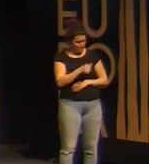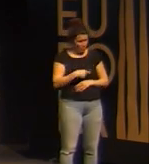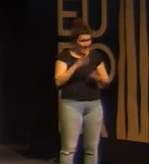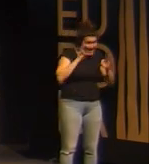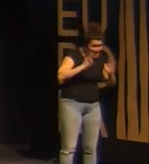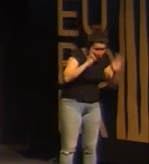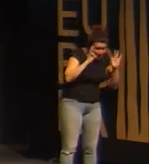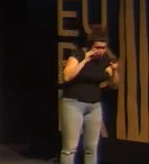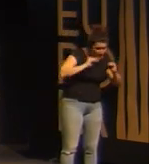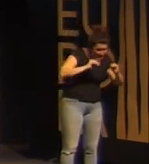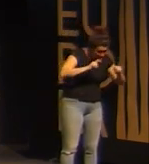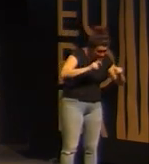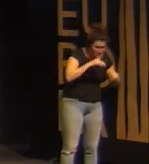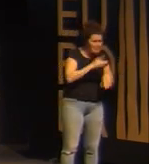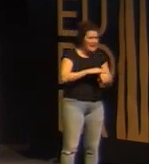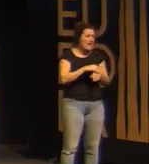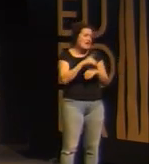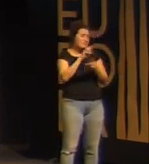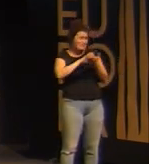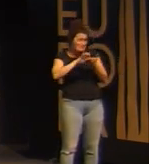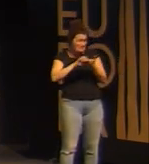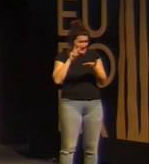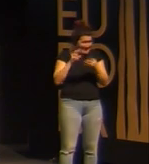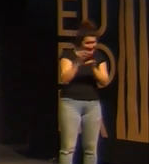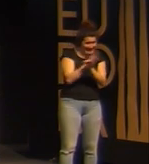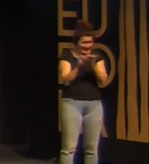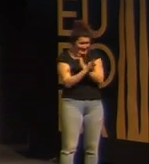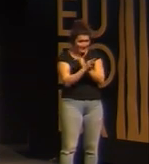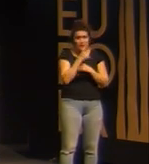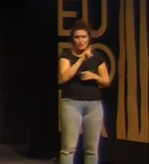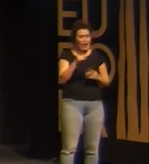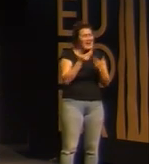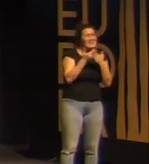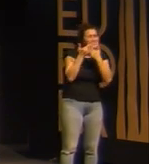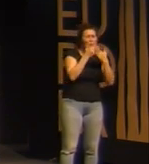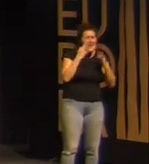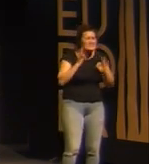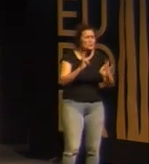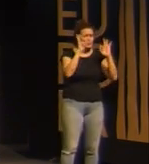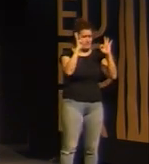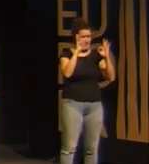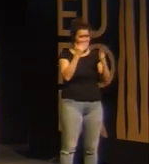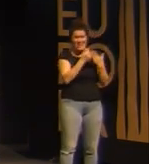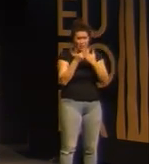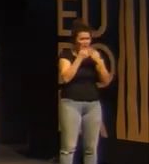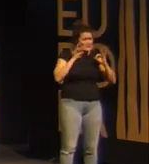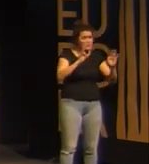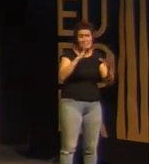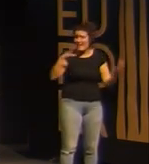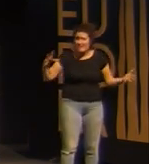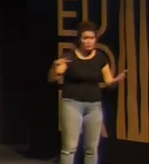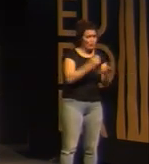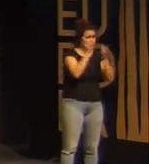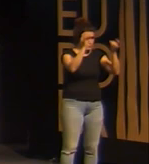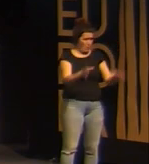especial para los disléxicos no quiero una escuela exclusiva y una educación exclusiva para todos y para todas